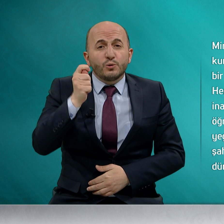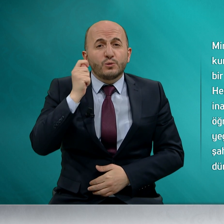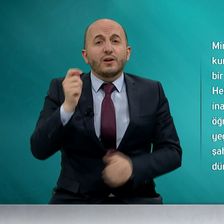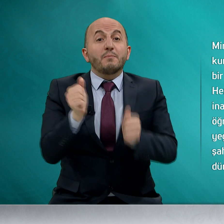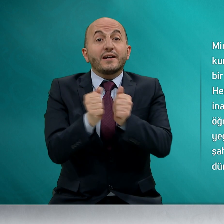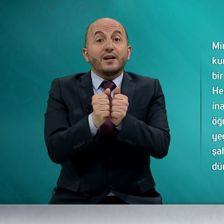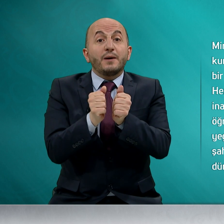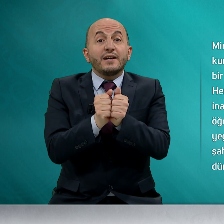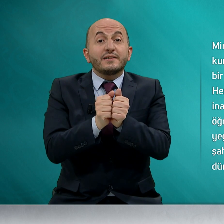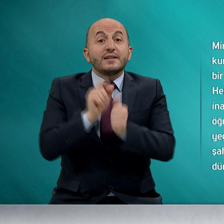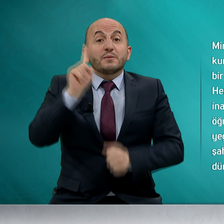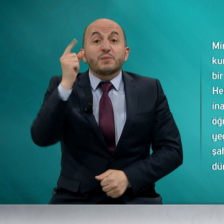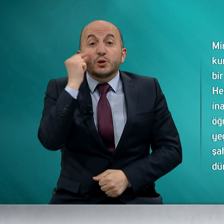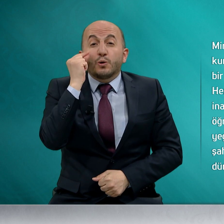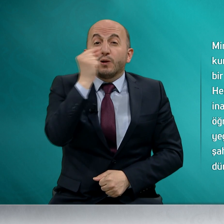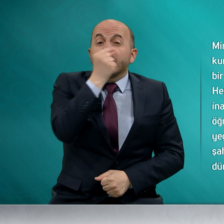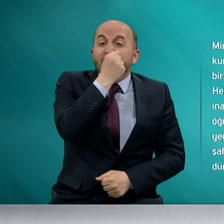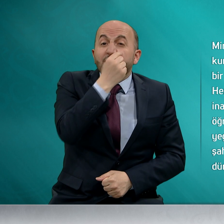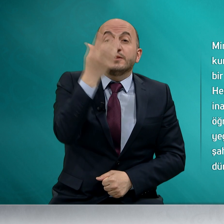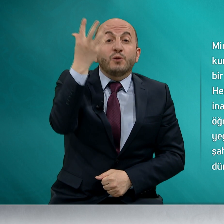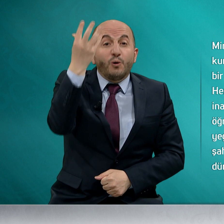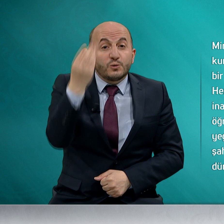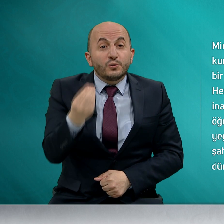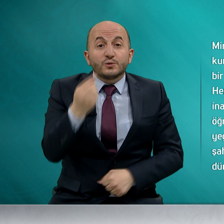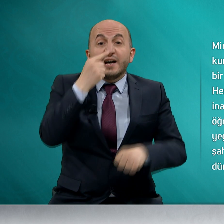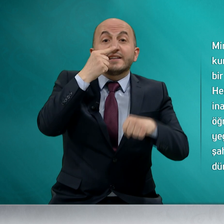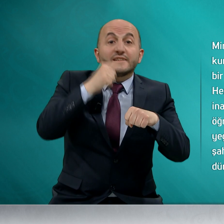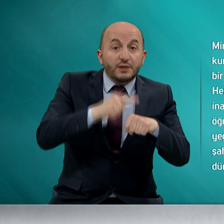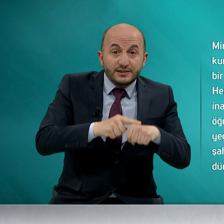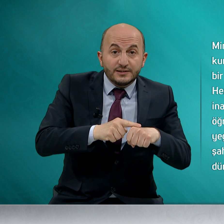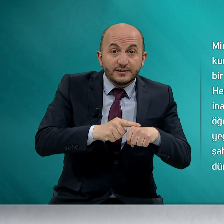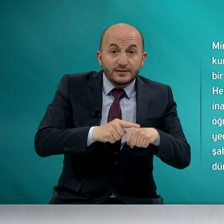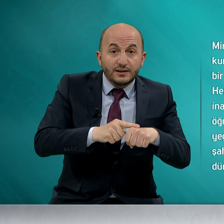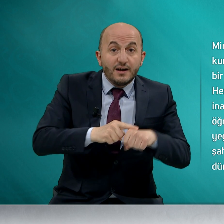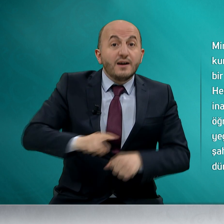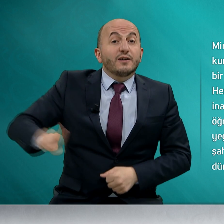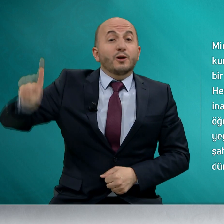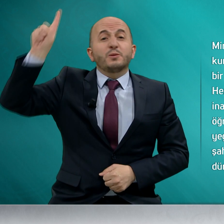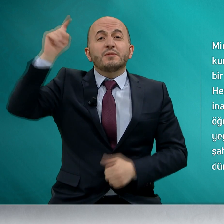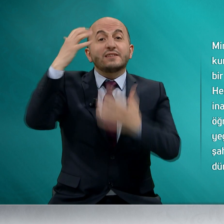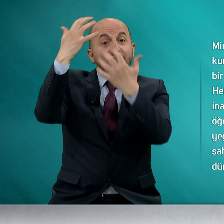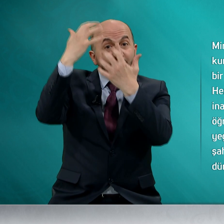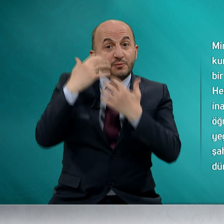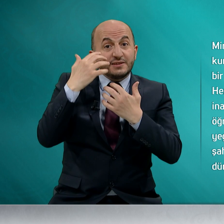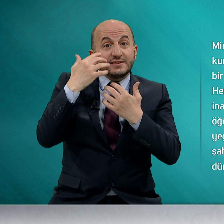zorlukla beraber bir kolaylığın olduğuna inanmayı, Rabbimizin